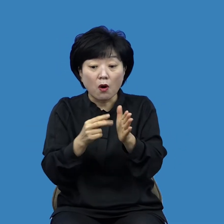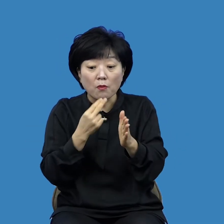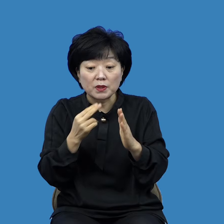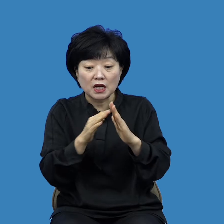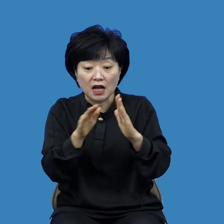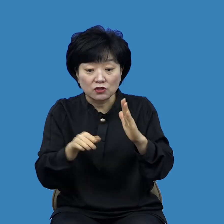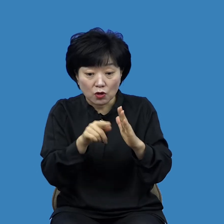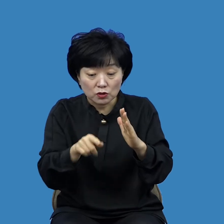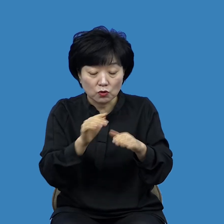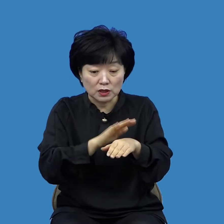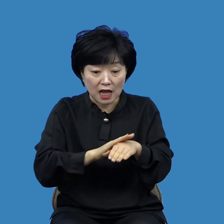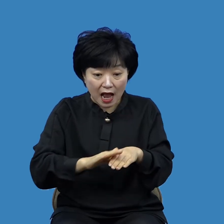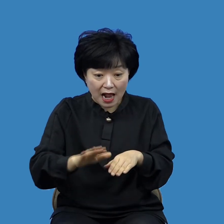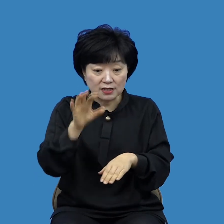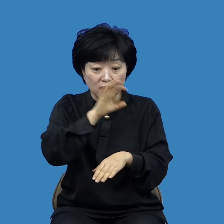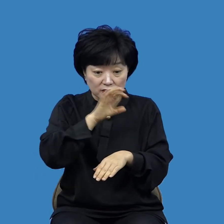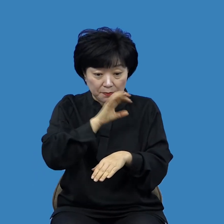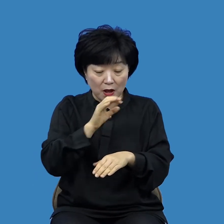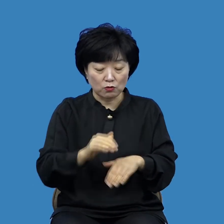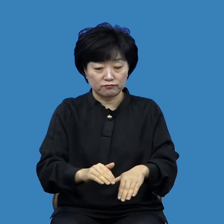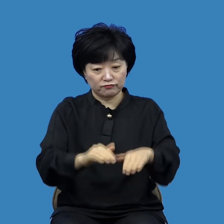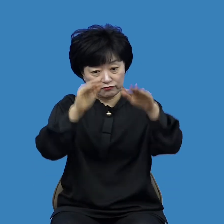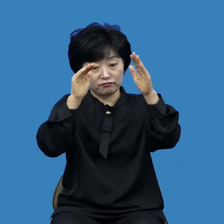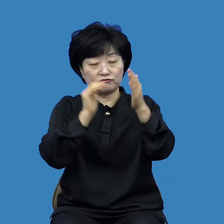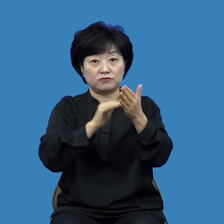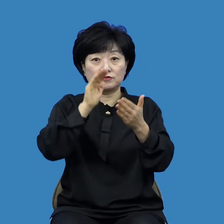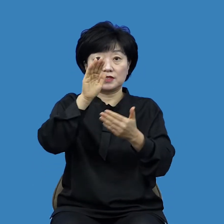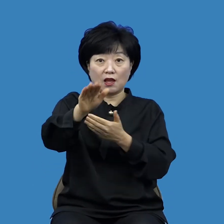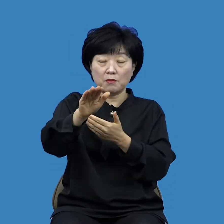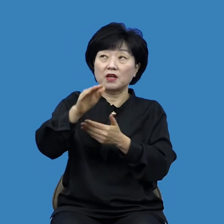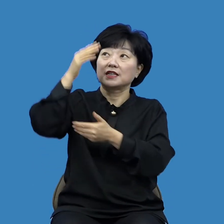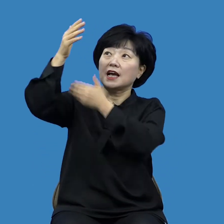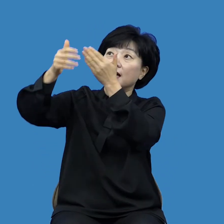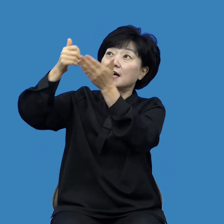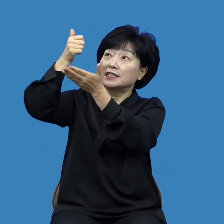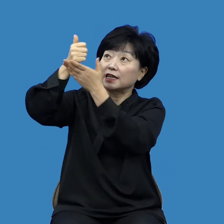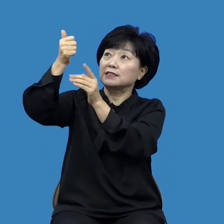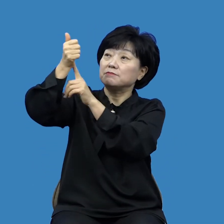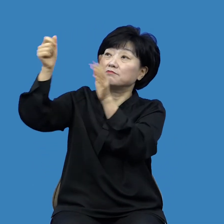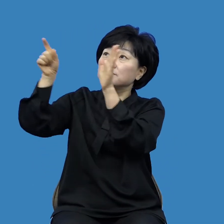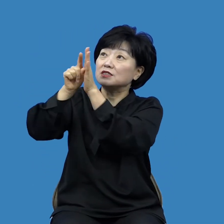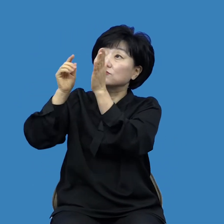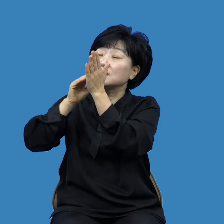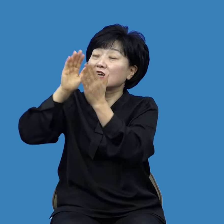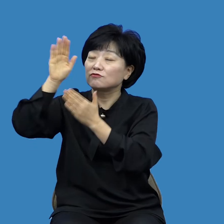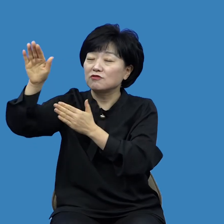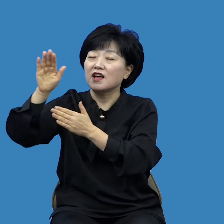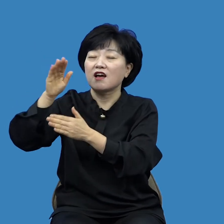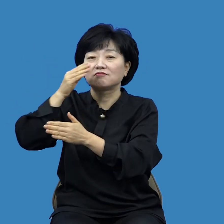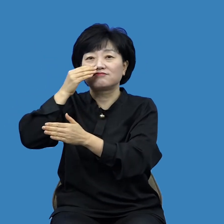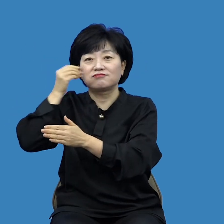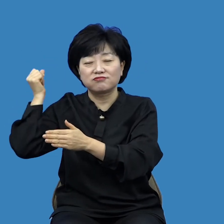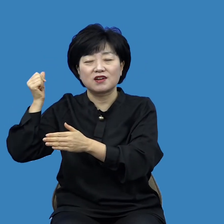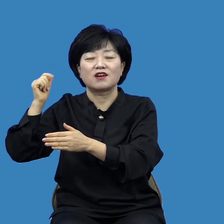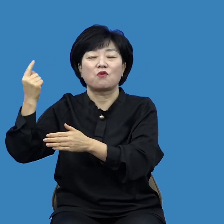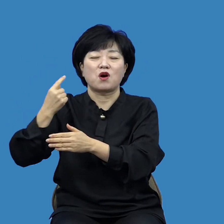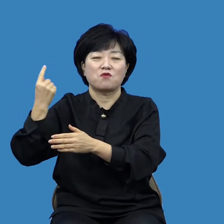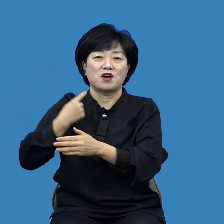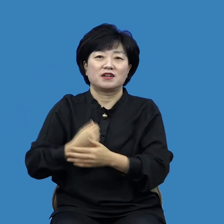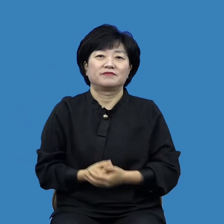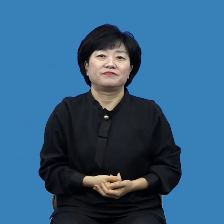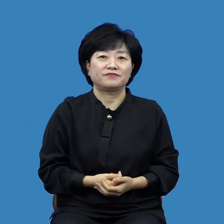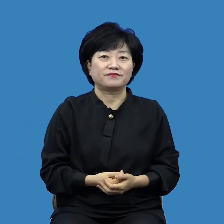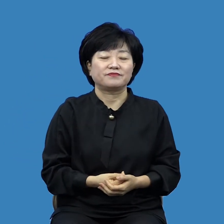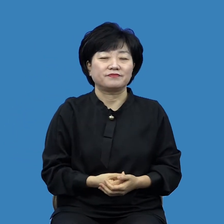아이들은 나중에 믿게 되었을 때 권위를 순종하고 공경하는 것들을 아주 쉽게 적응할 수 있게 된다는 거예요. 자, 그래서 약간